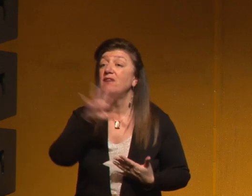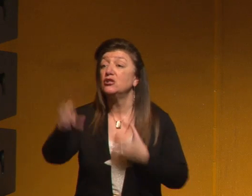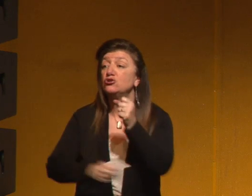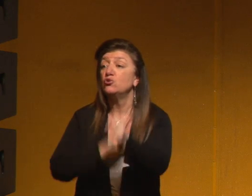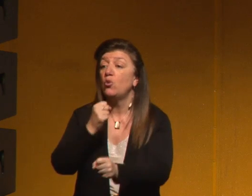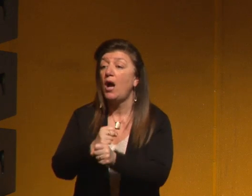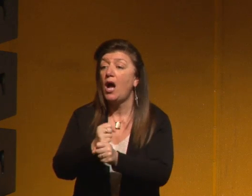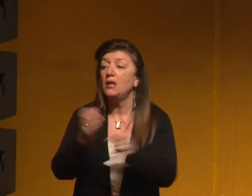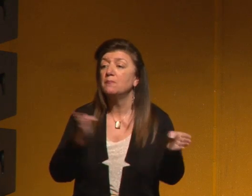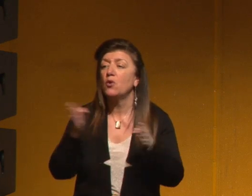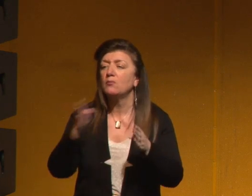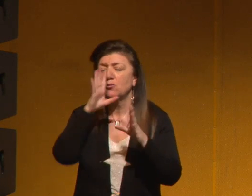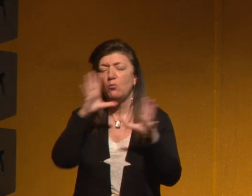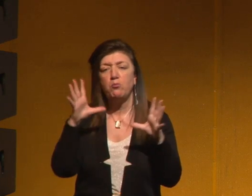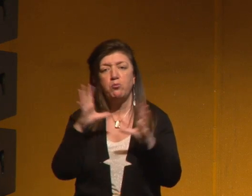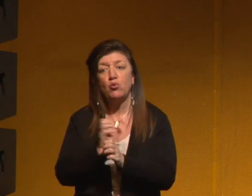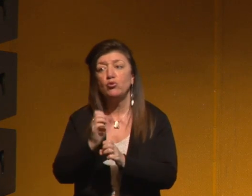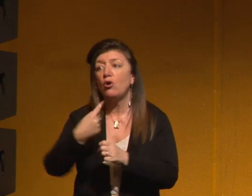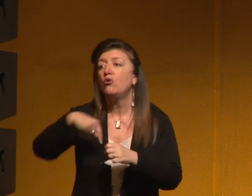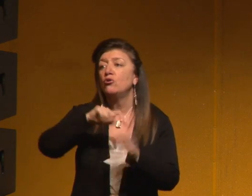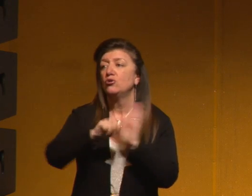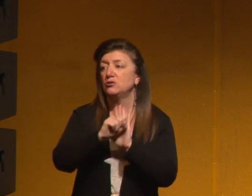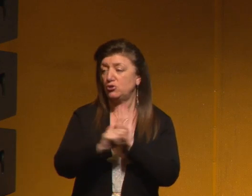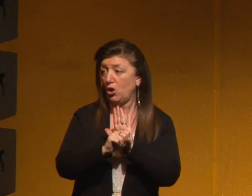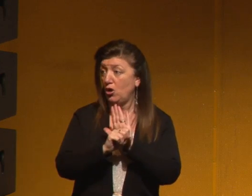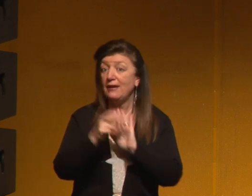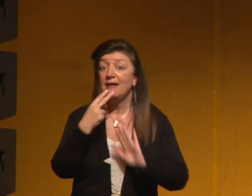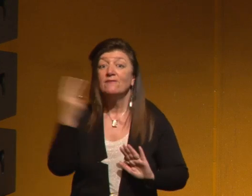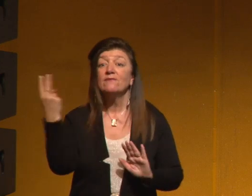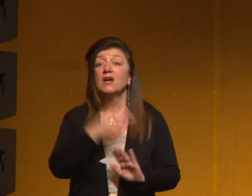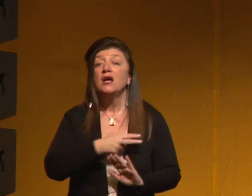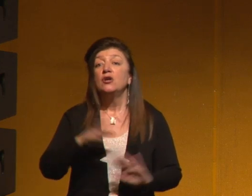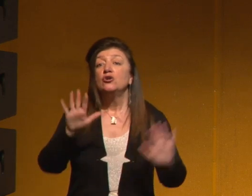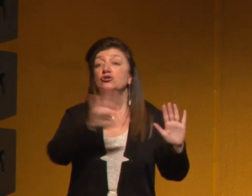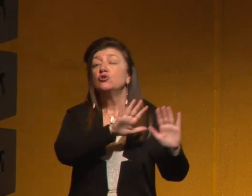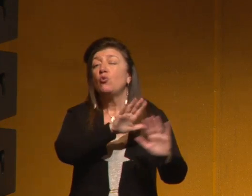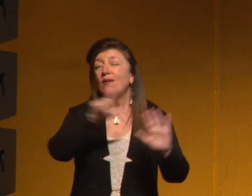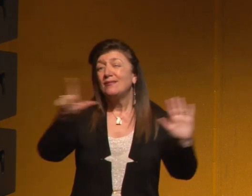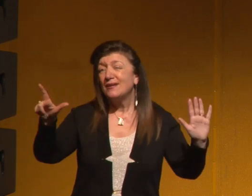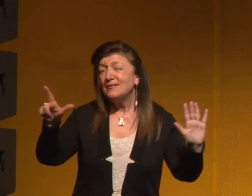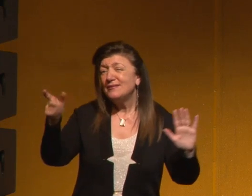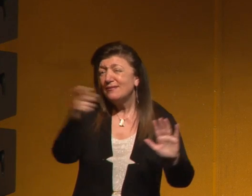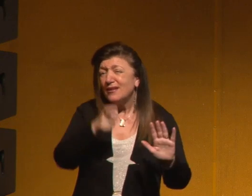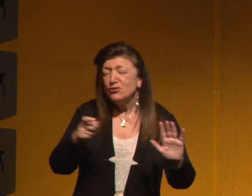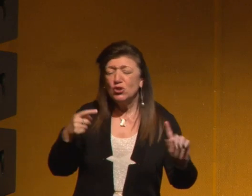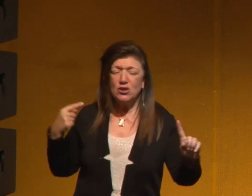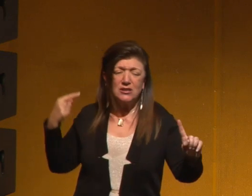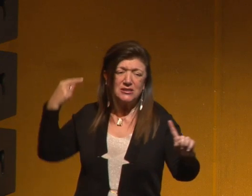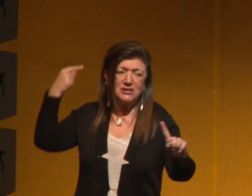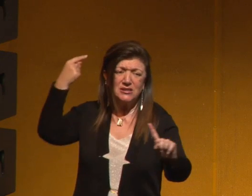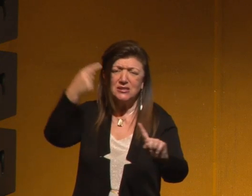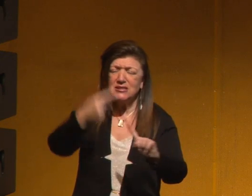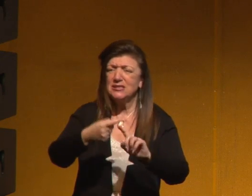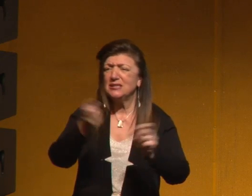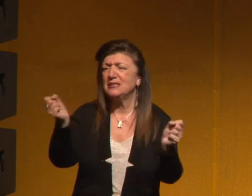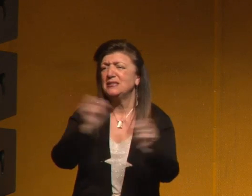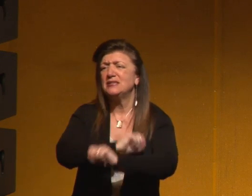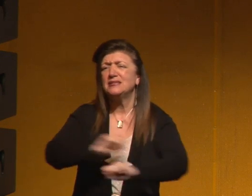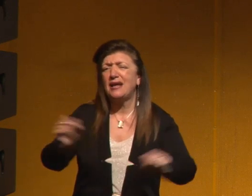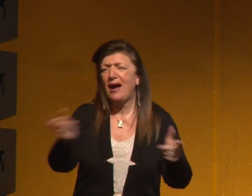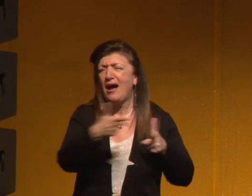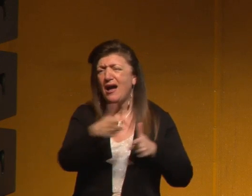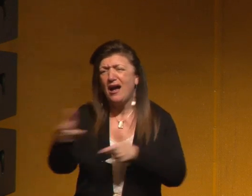bui della nostra storia i 57 giorni che separano la strage di capaci da quella di via d'amelio sono